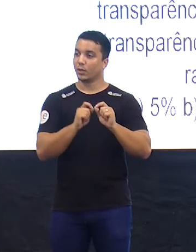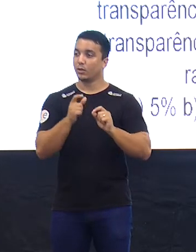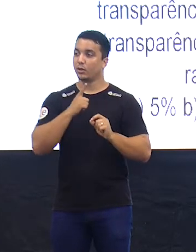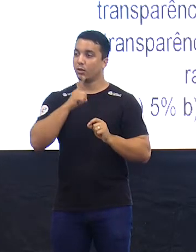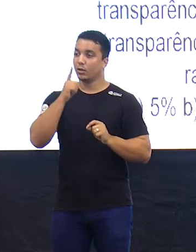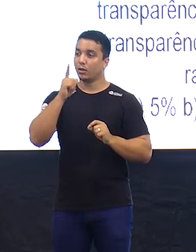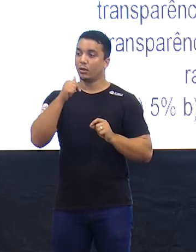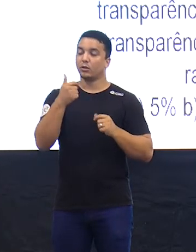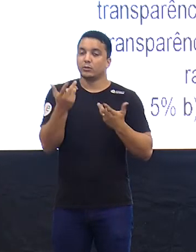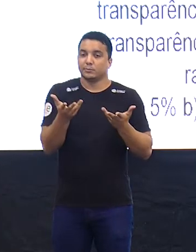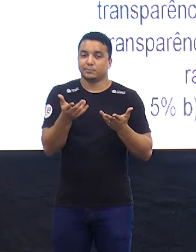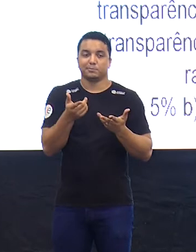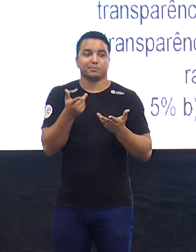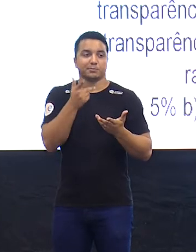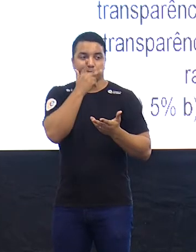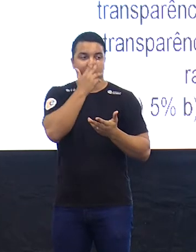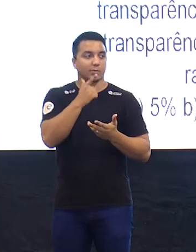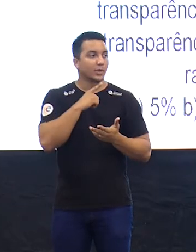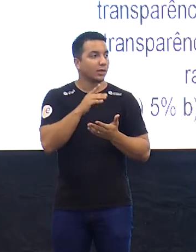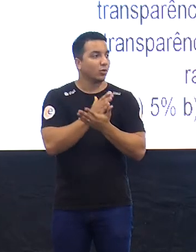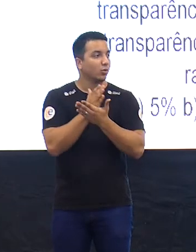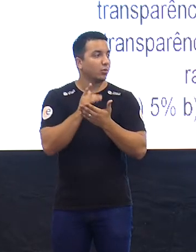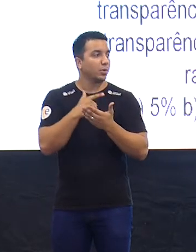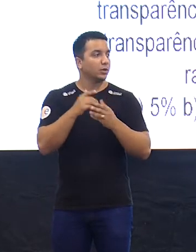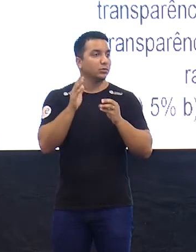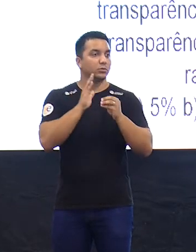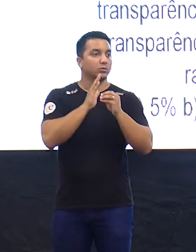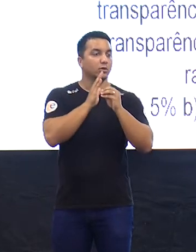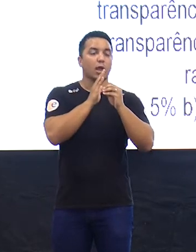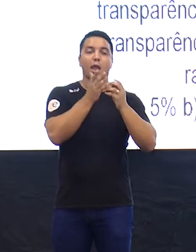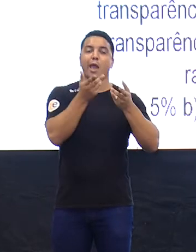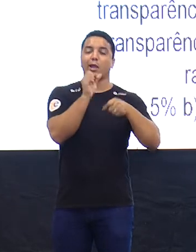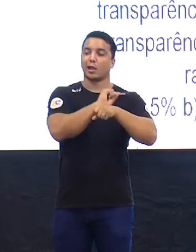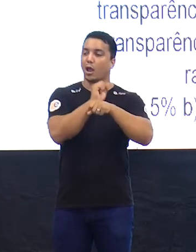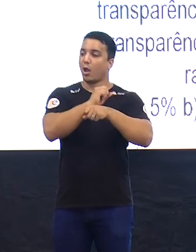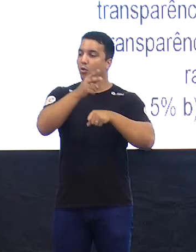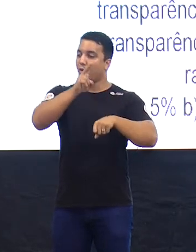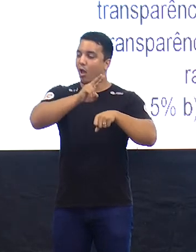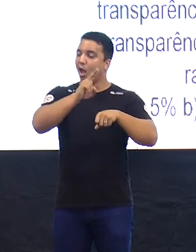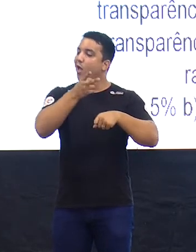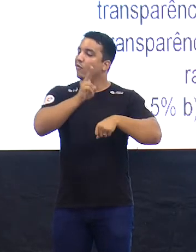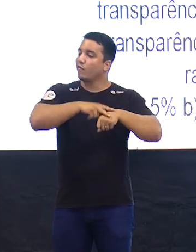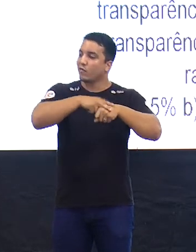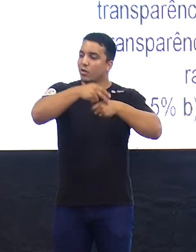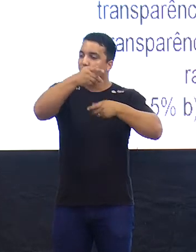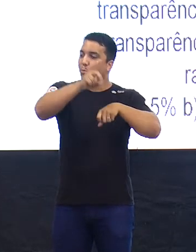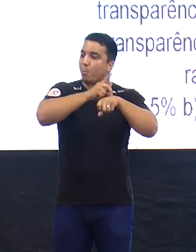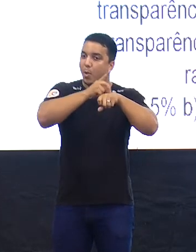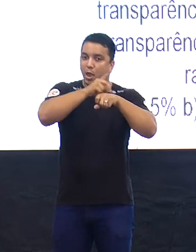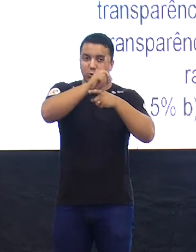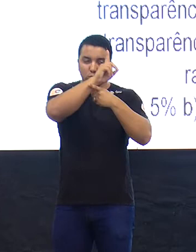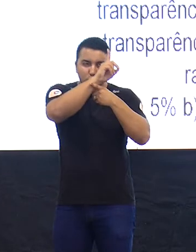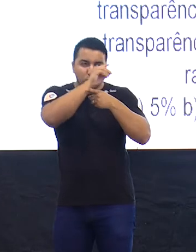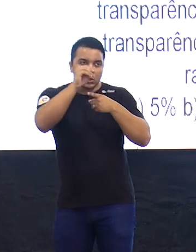assim, alguém que bota um insufilme do carro diz assim, rapaz, eu botei um insufilme 100%.